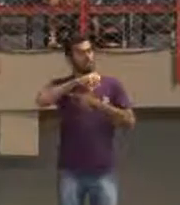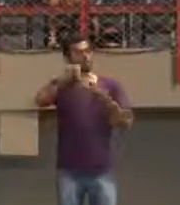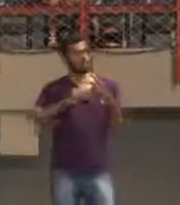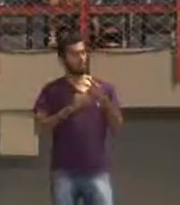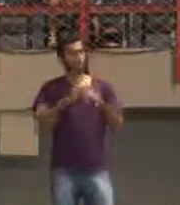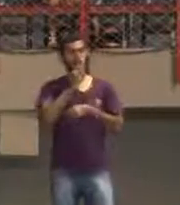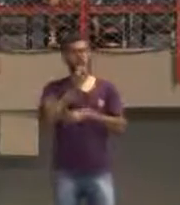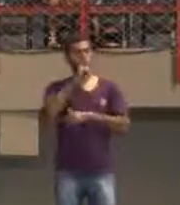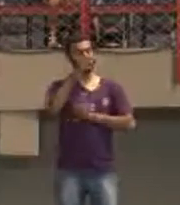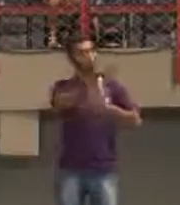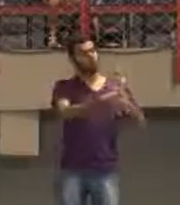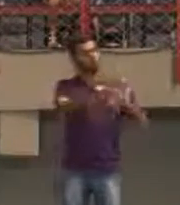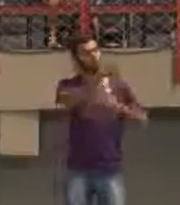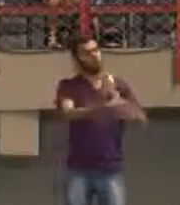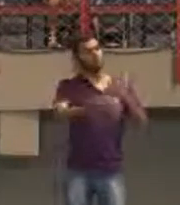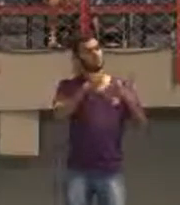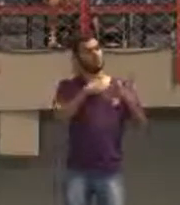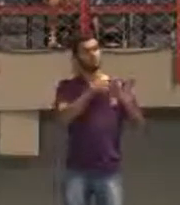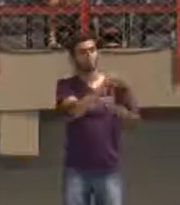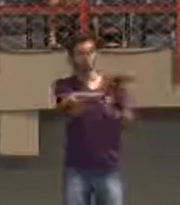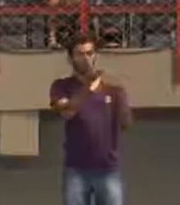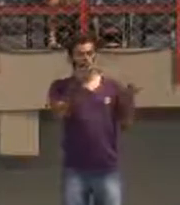texto dissertativo